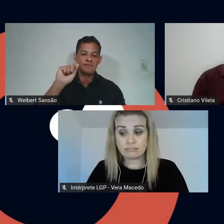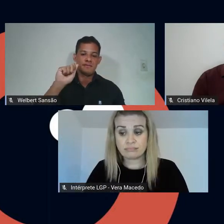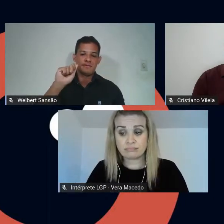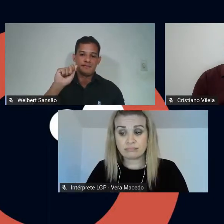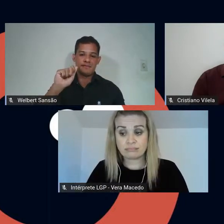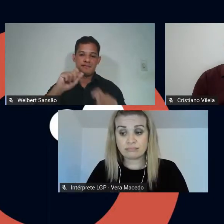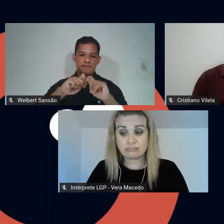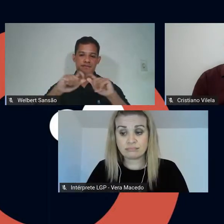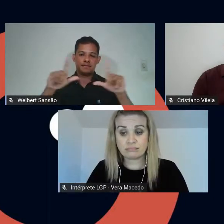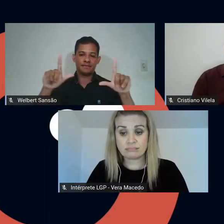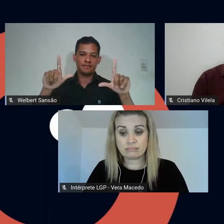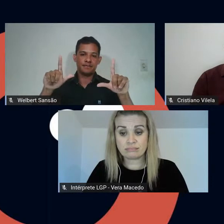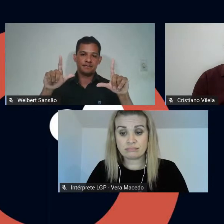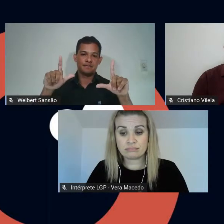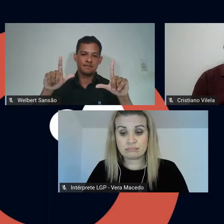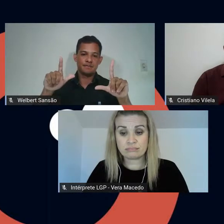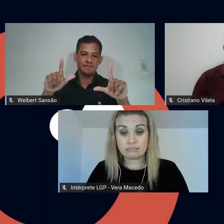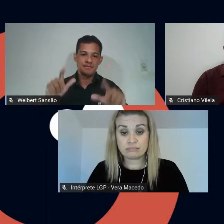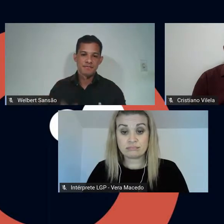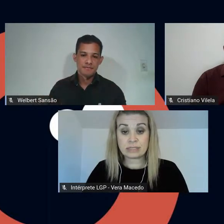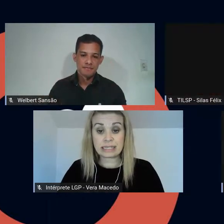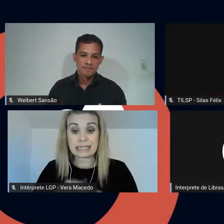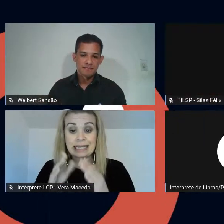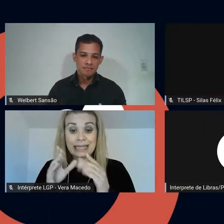livro, a capa.